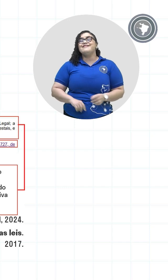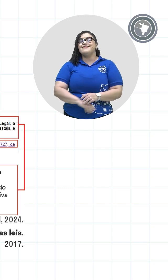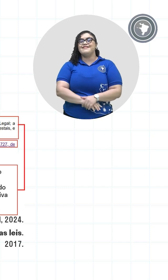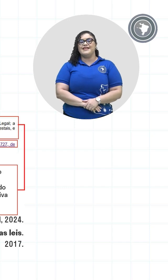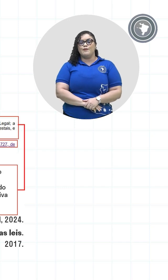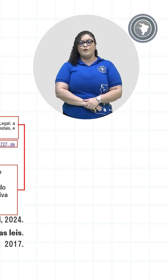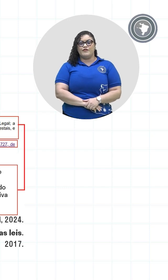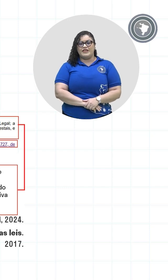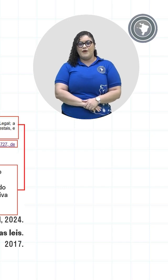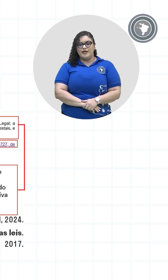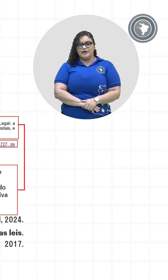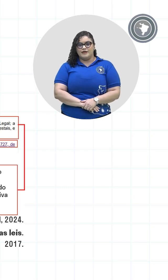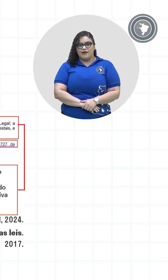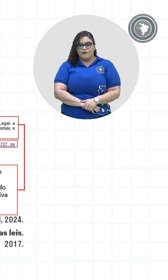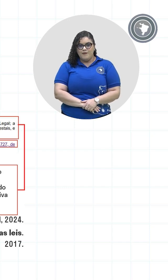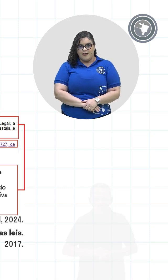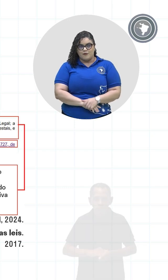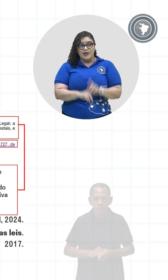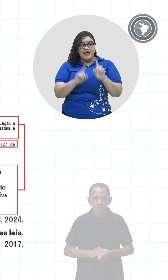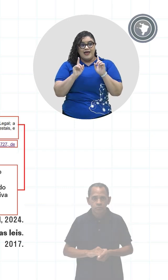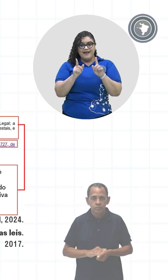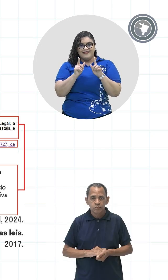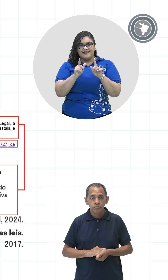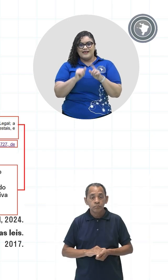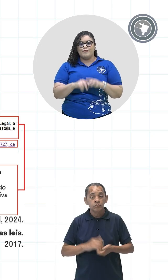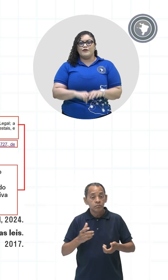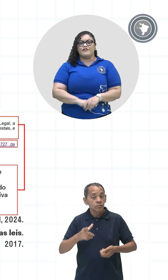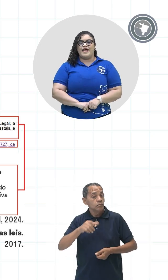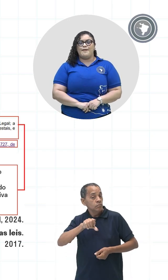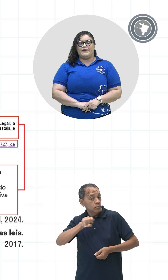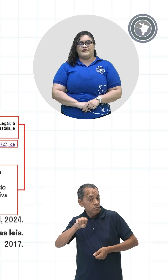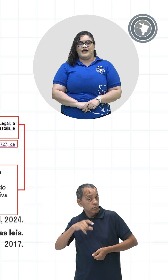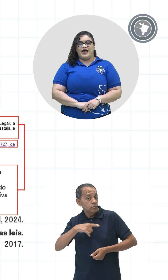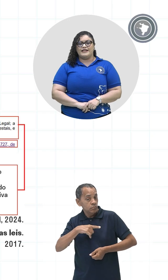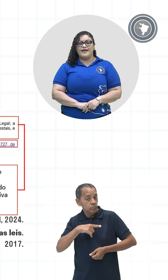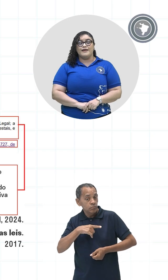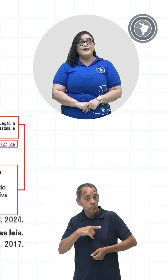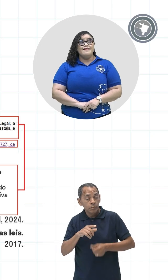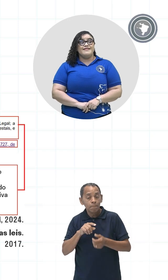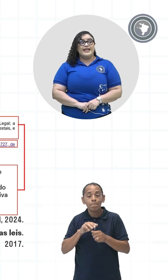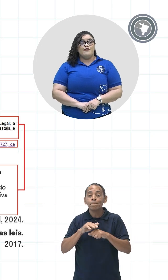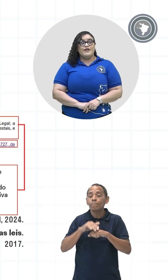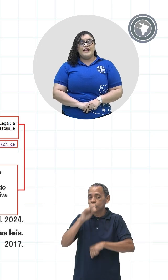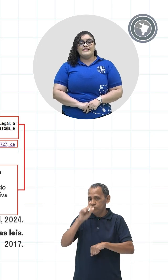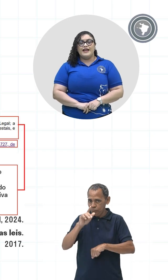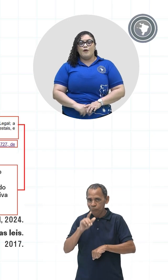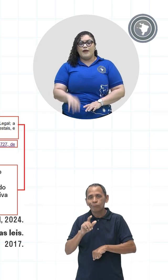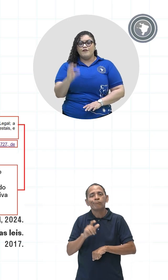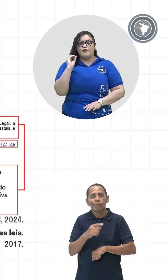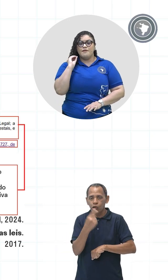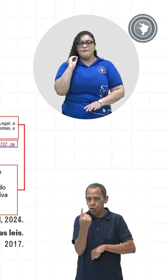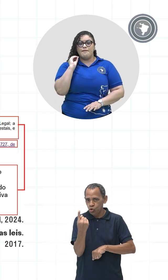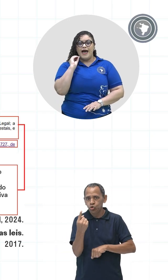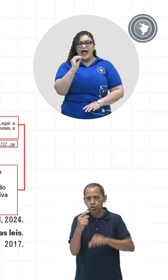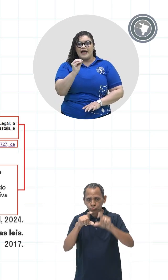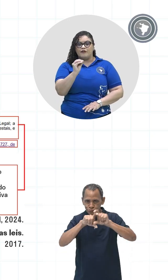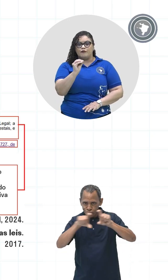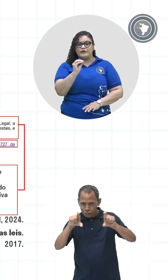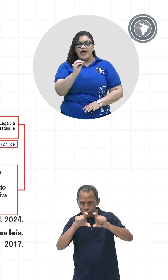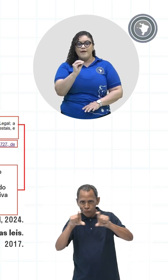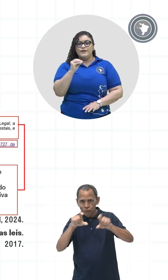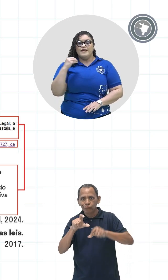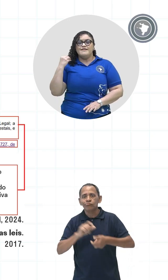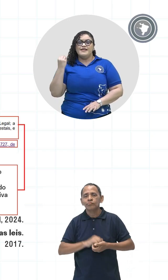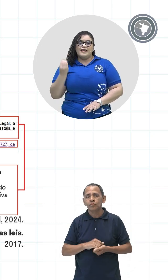utilizam esse símbolozinho aí. Isso mesmo. Esse símbolo que está aí aparecendo na cartela significa literalmente